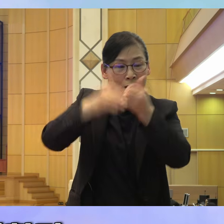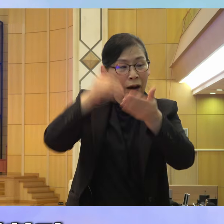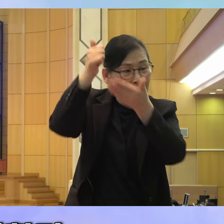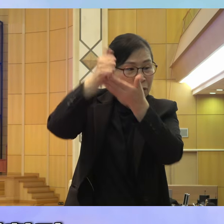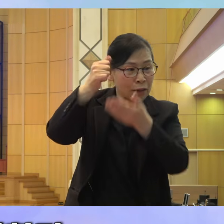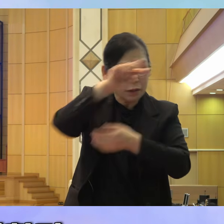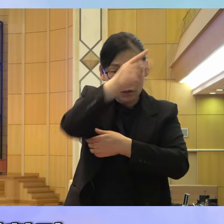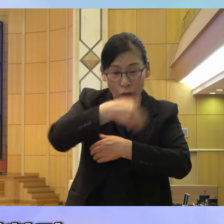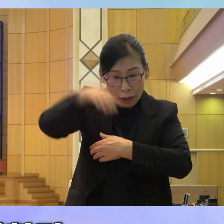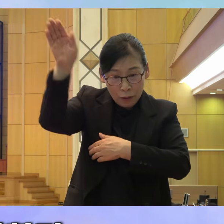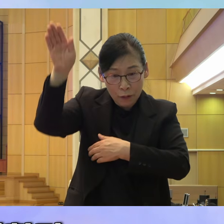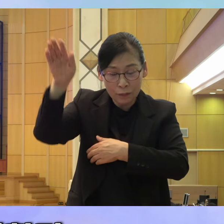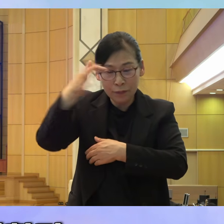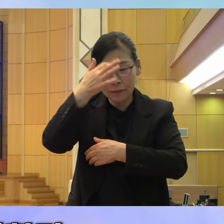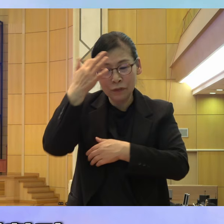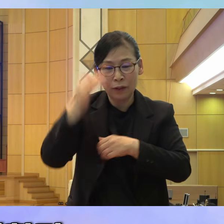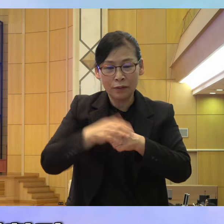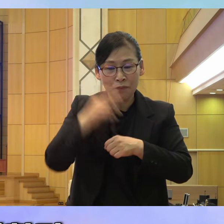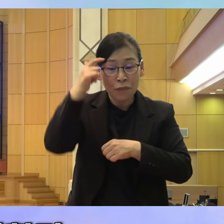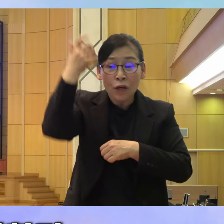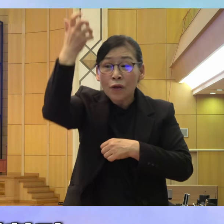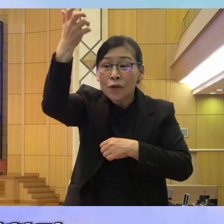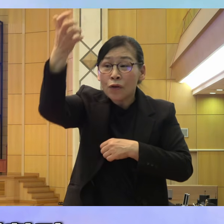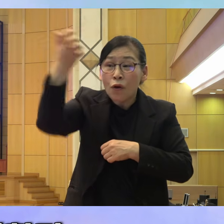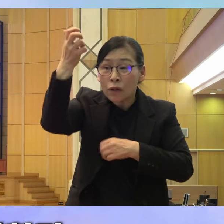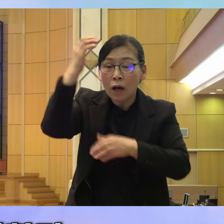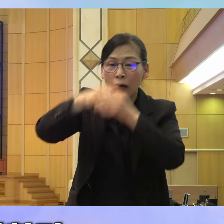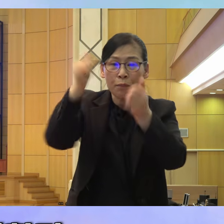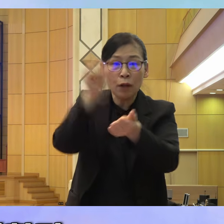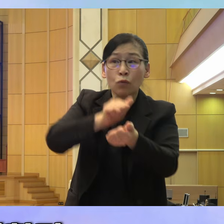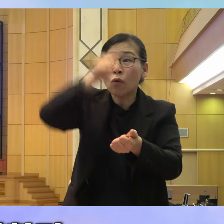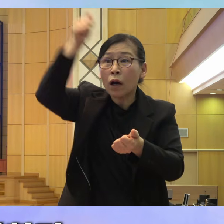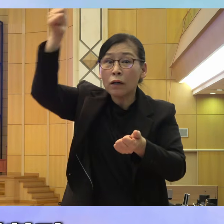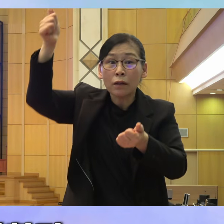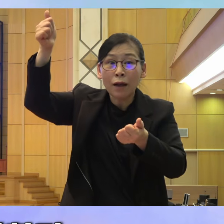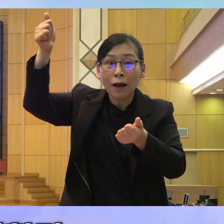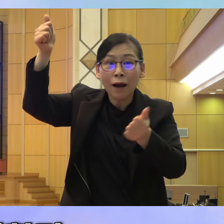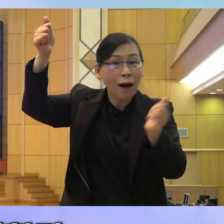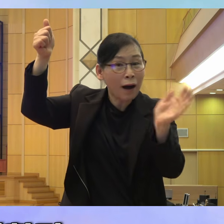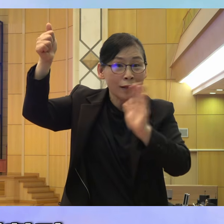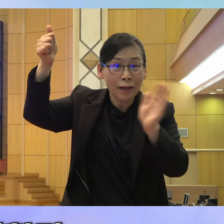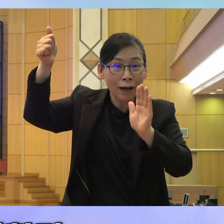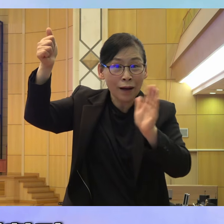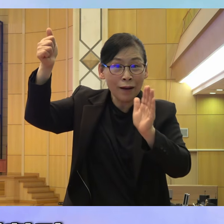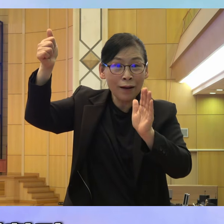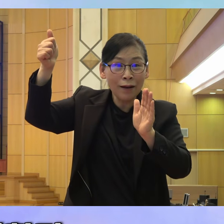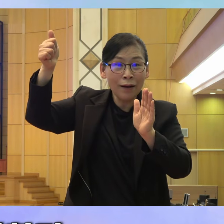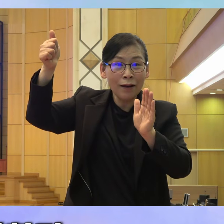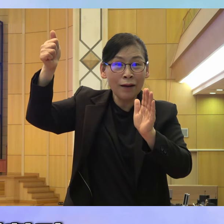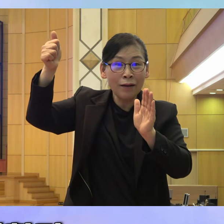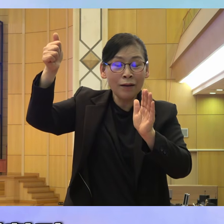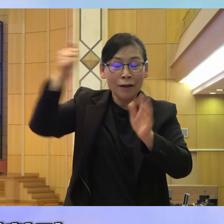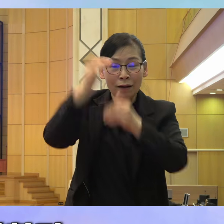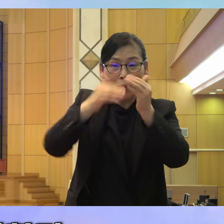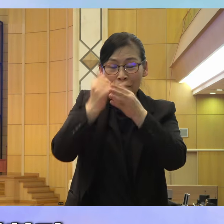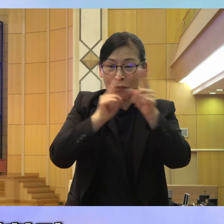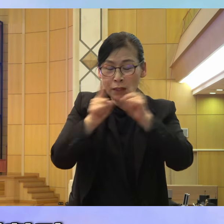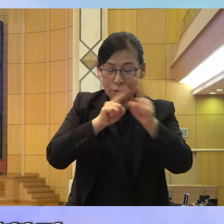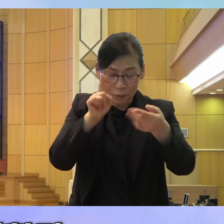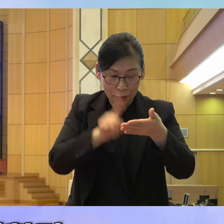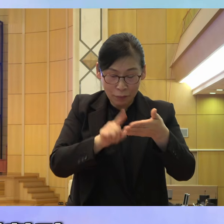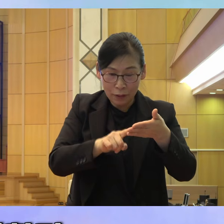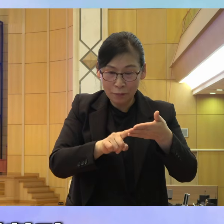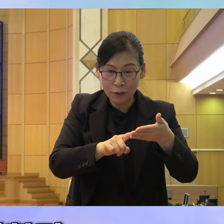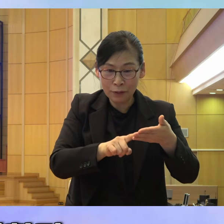하나님께로 돌아가면 얼마나 좋겠어요? 영이 하나님께로 가는 것이 아니라 그냥 한마디로 성경에 있는 말대로